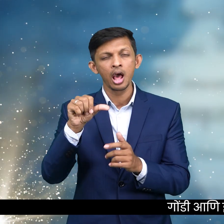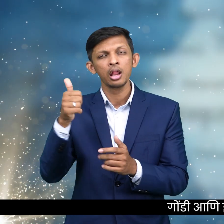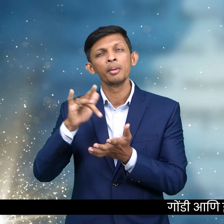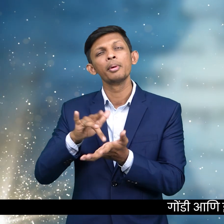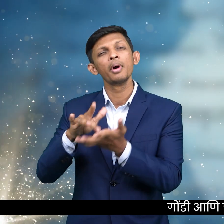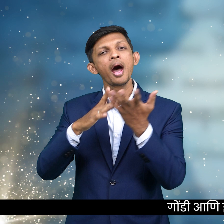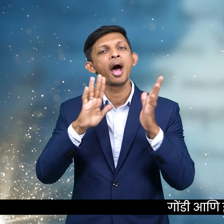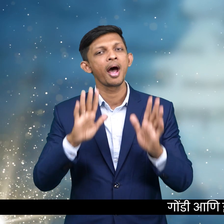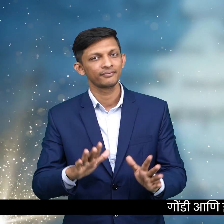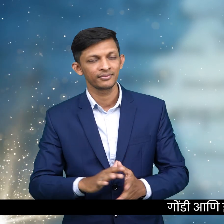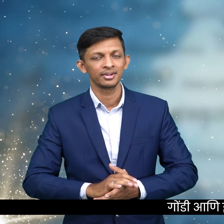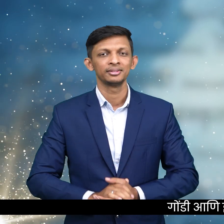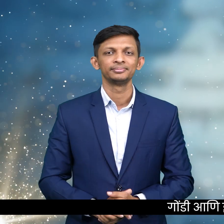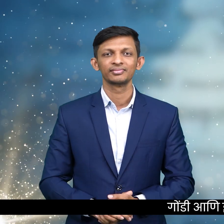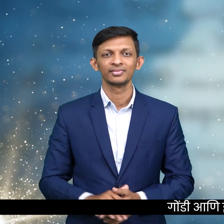आहेत.